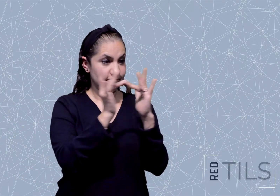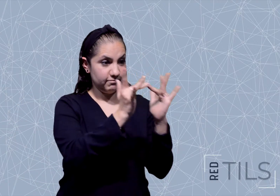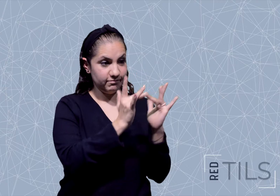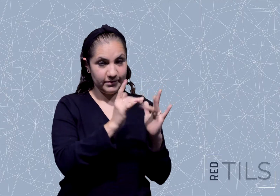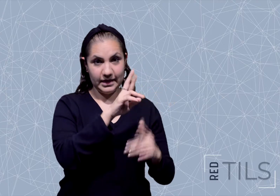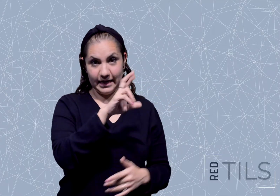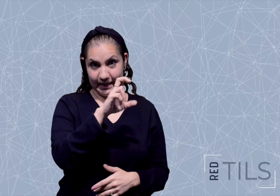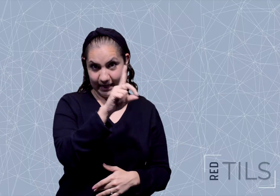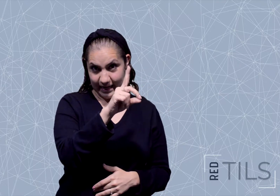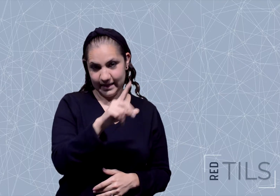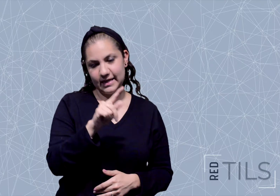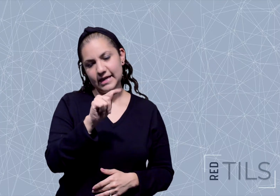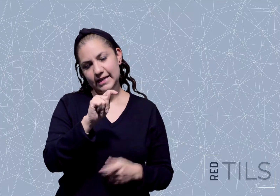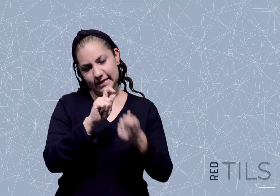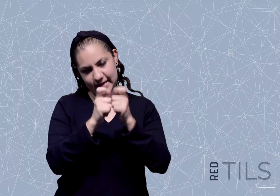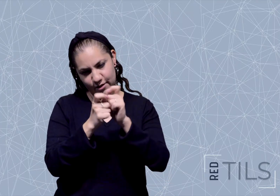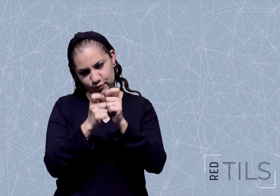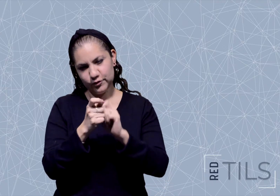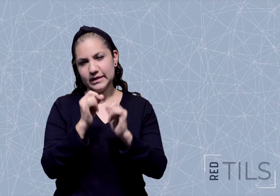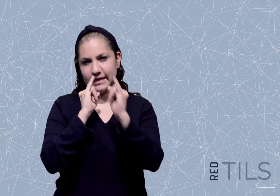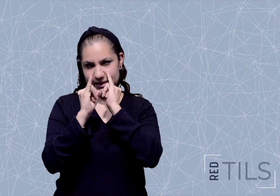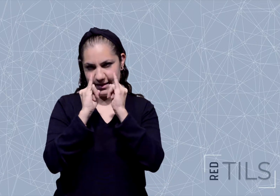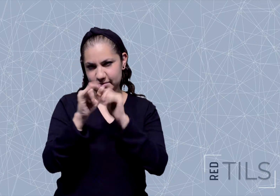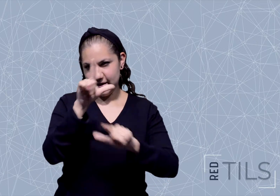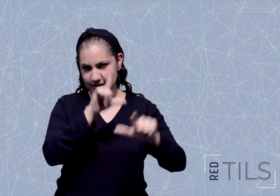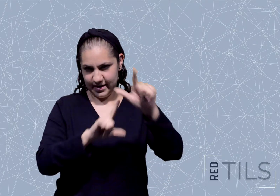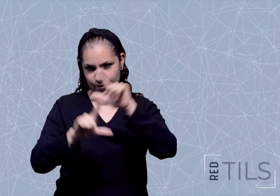La red de traductores e intérpretes de lengua de señas